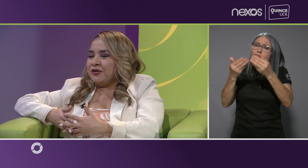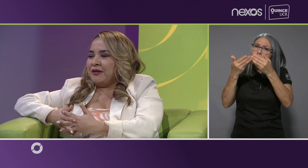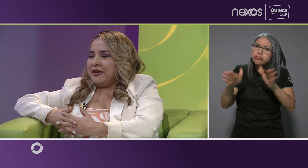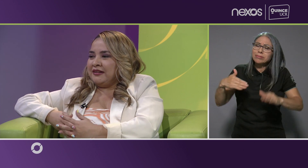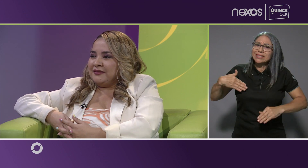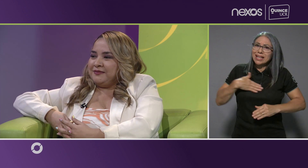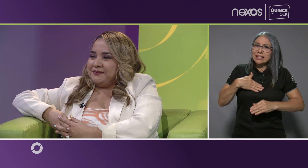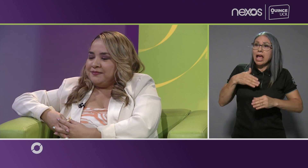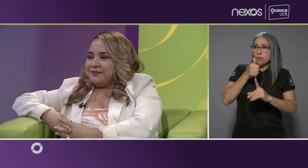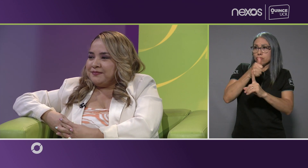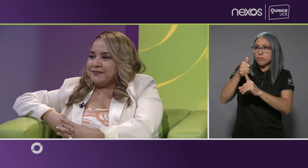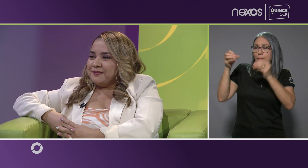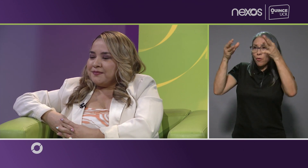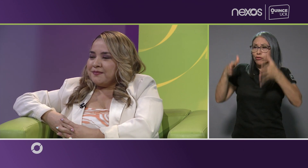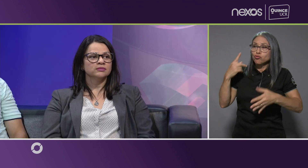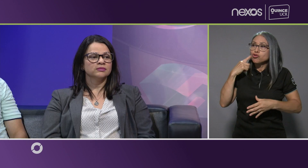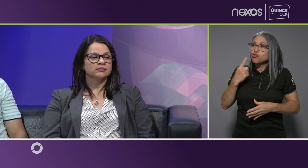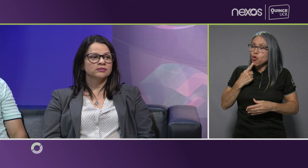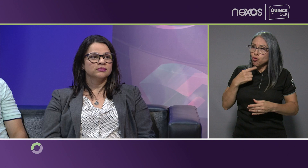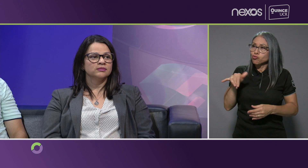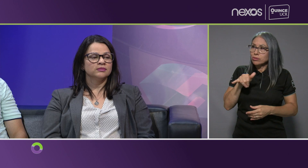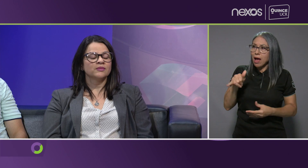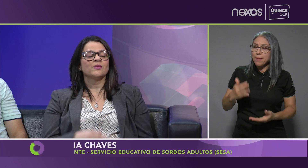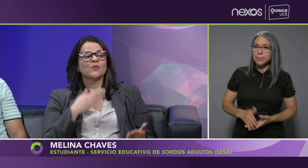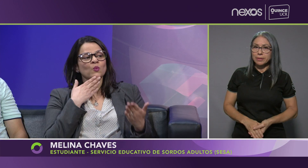sean sordos también?